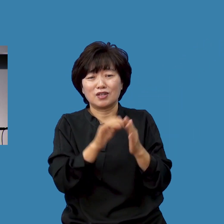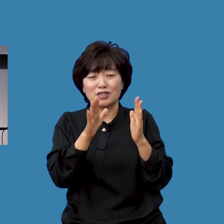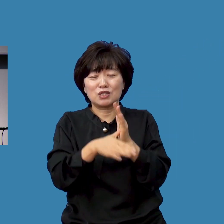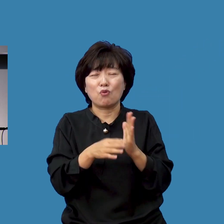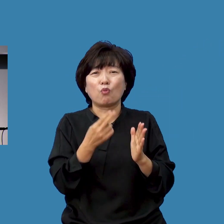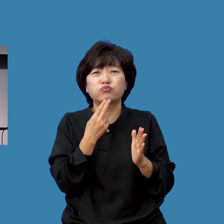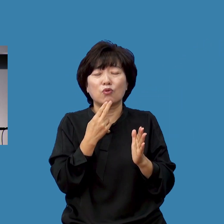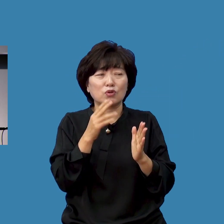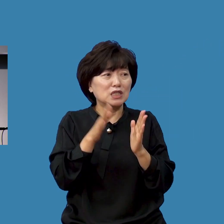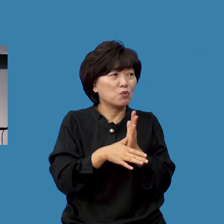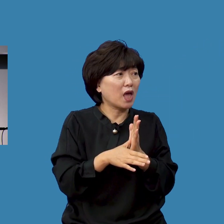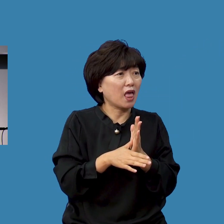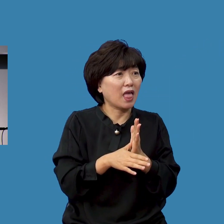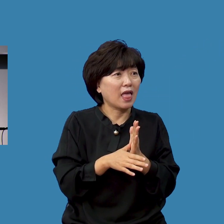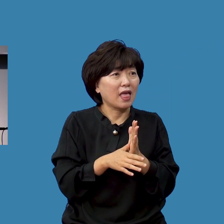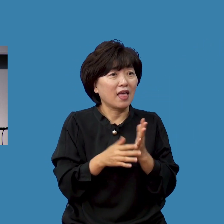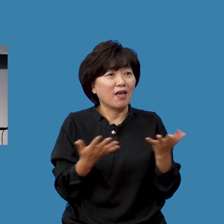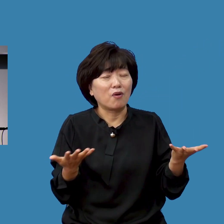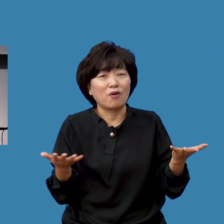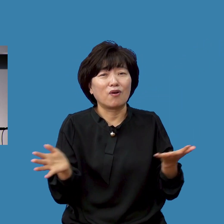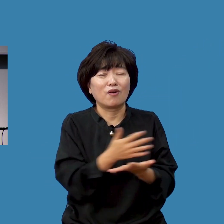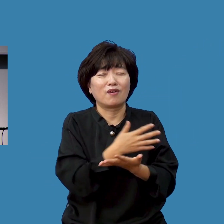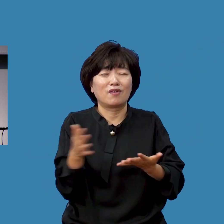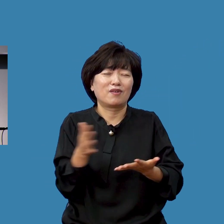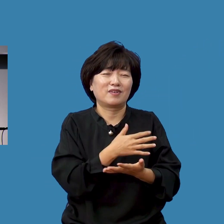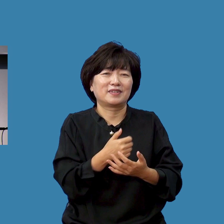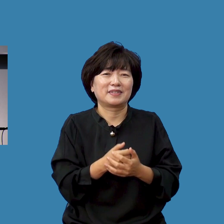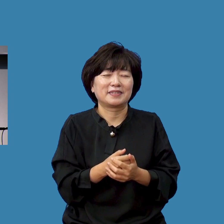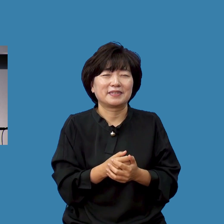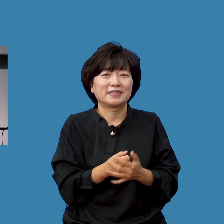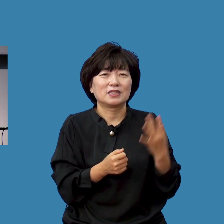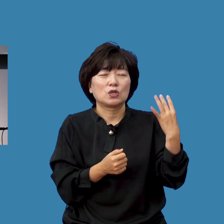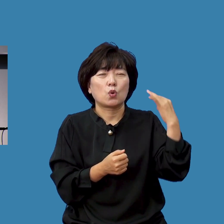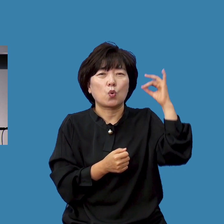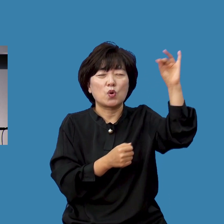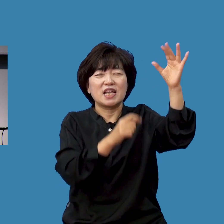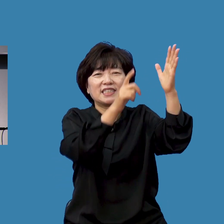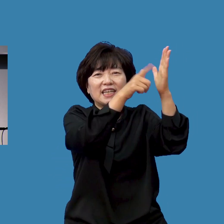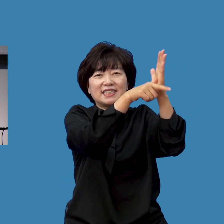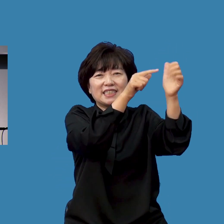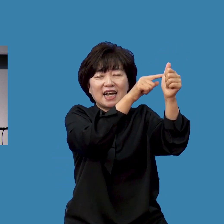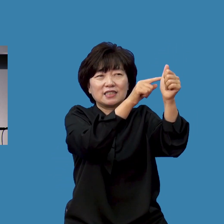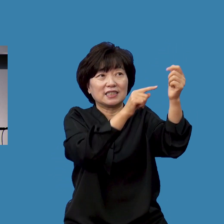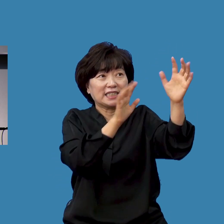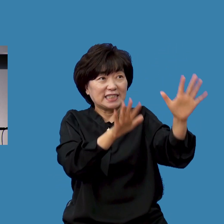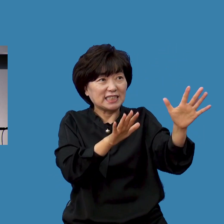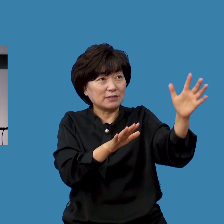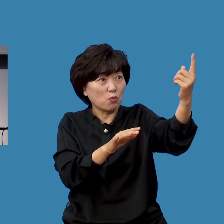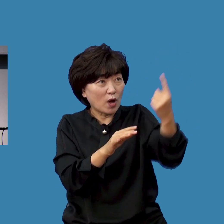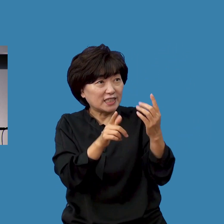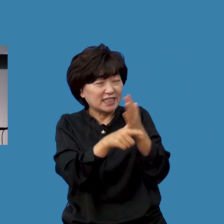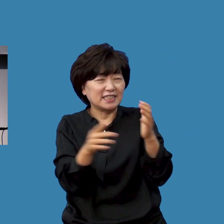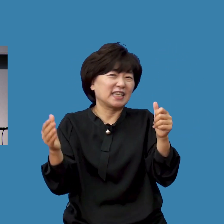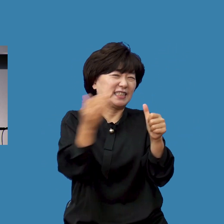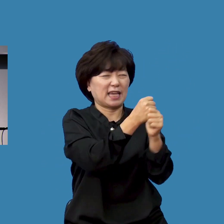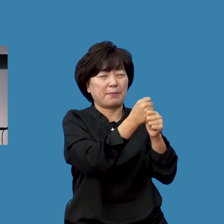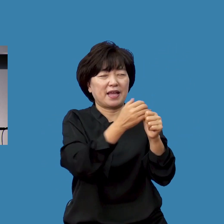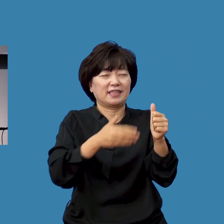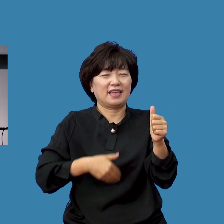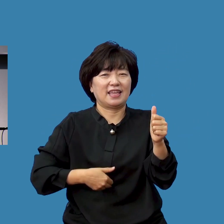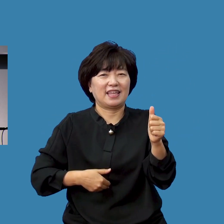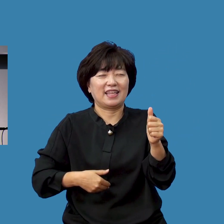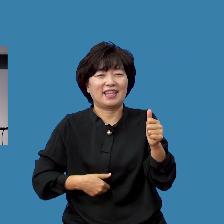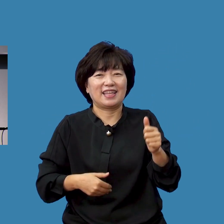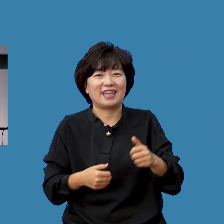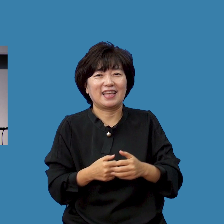그때도 기회가 있을려는지 아니면 그때는 기회가 다 지나가고 없어졌 모르는 거예요. 골리앗의 시간은 말이에요 여러분, 왔을